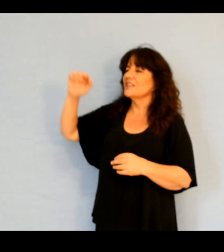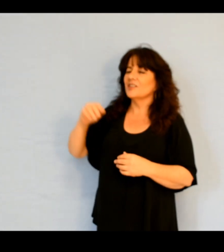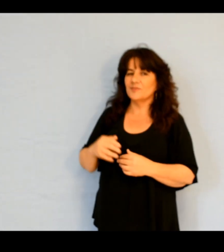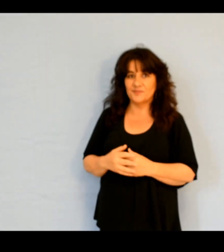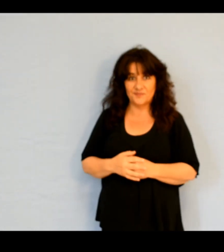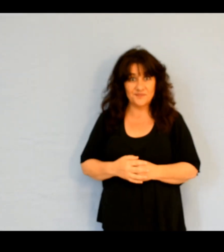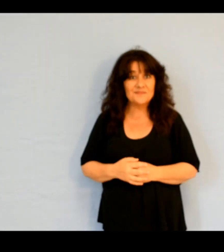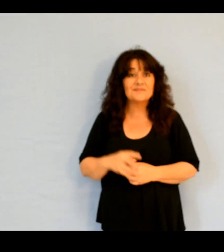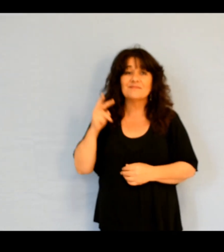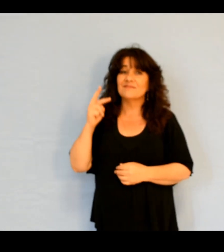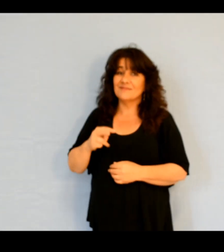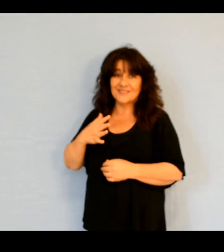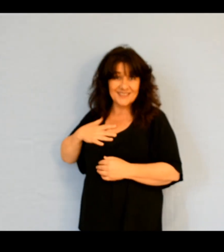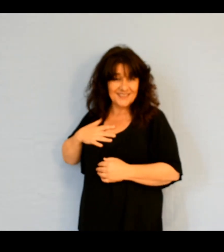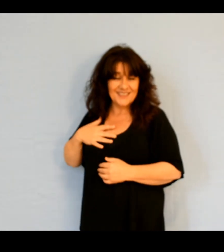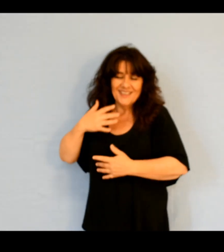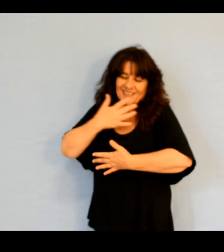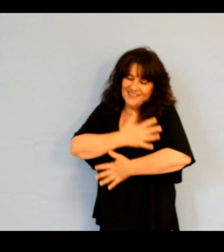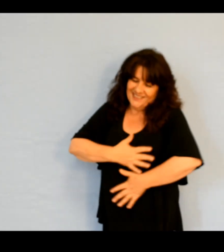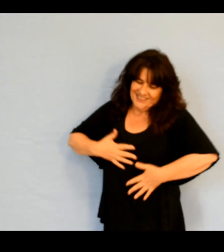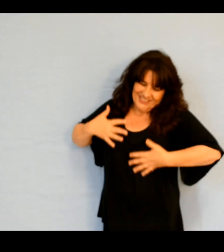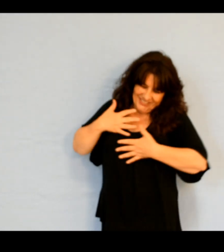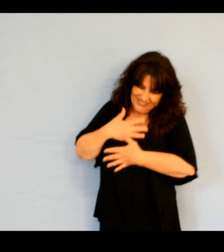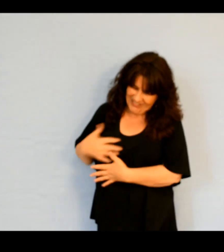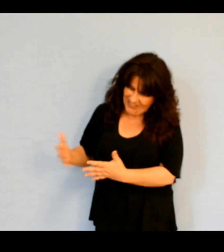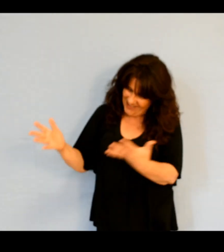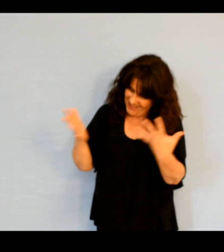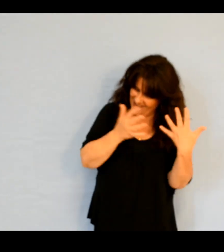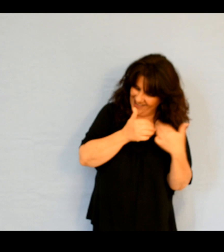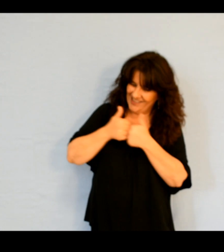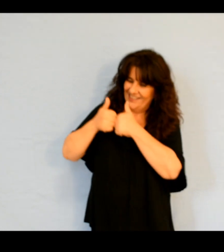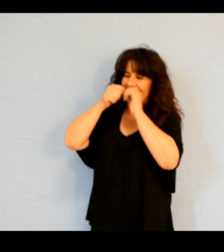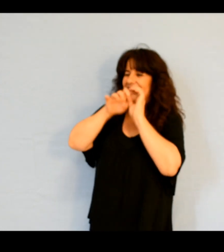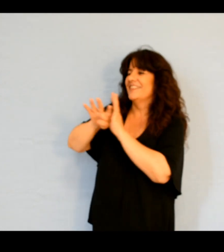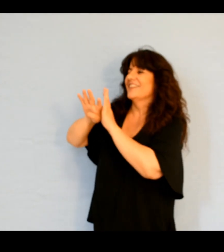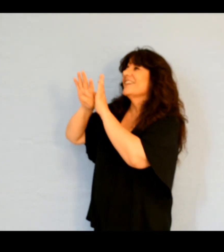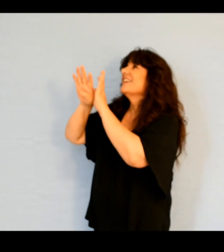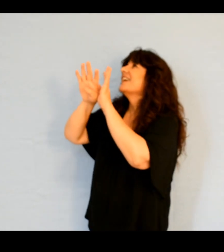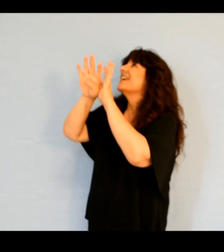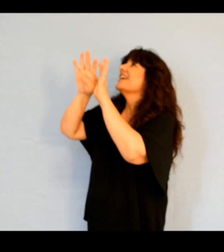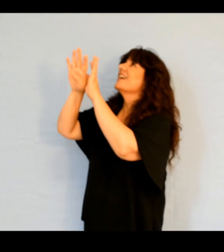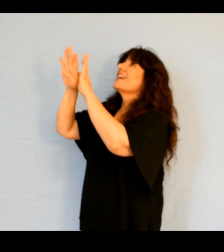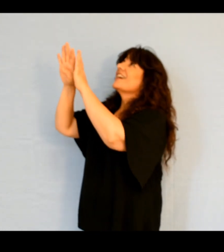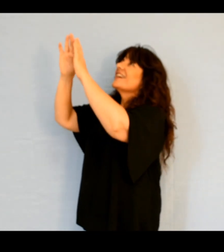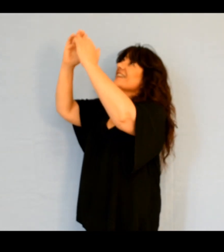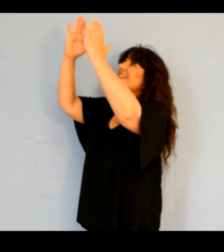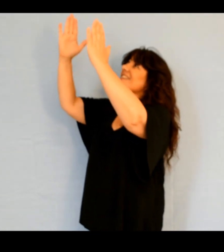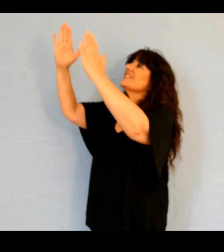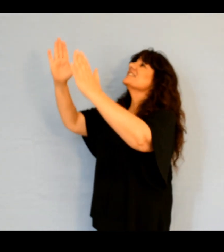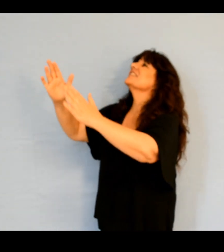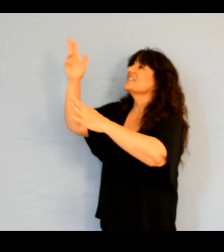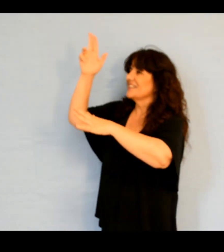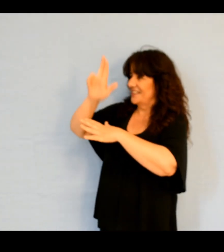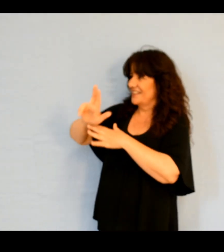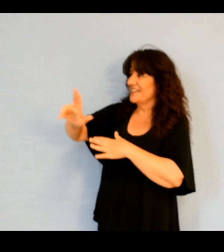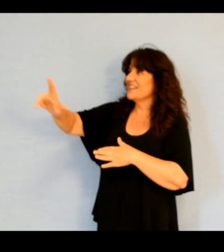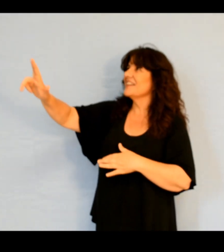Dans la joie, nous irons à la maison du